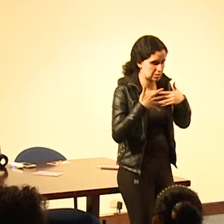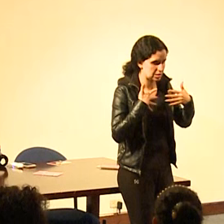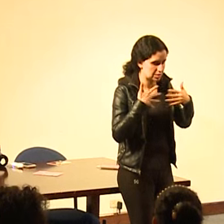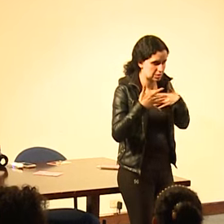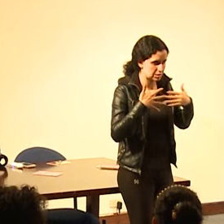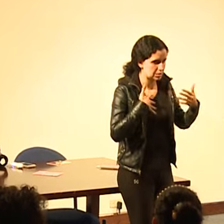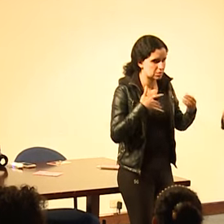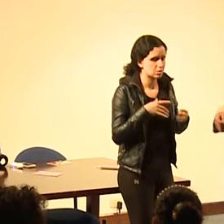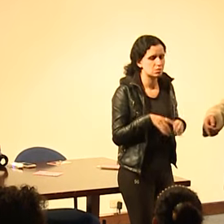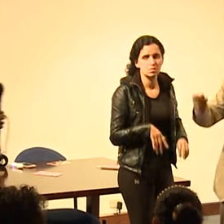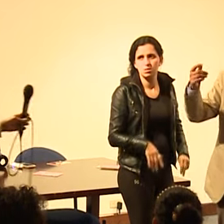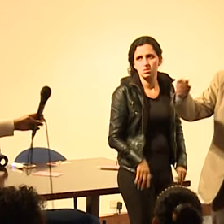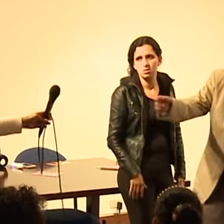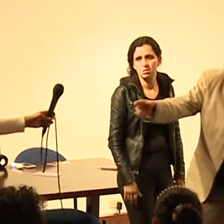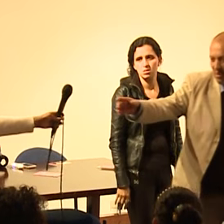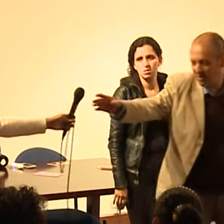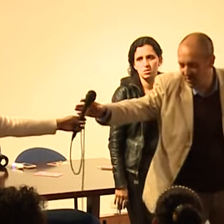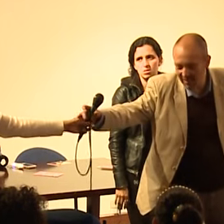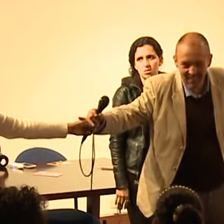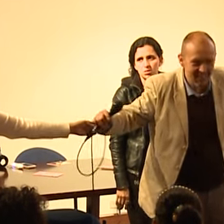Y de los audiovisuales.